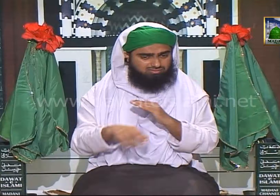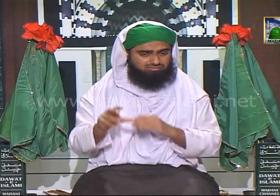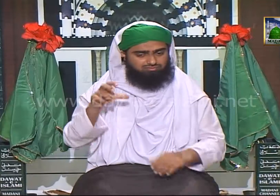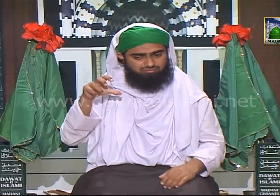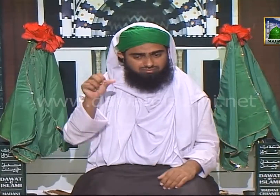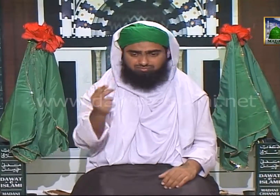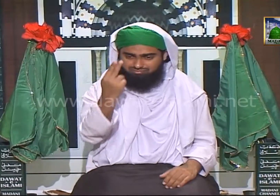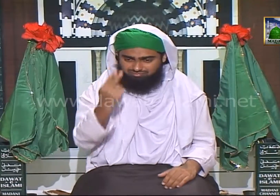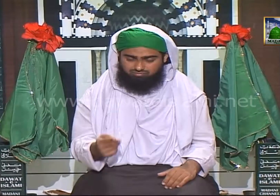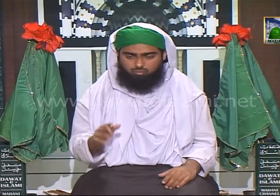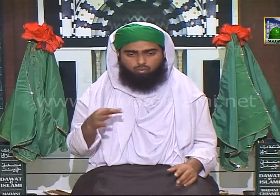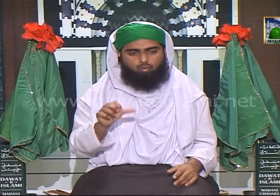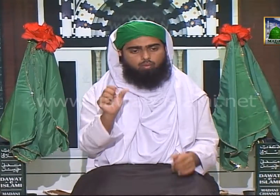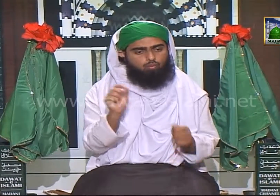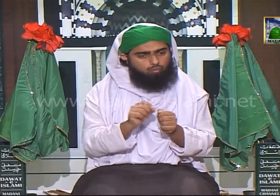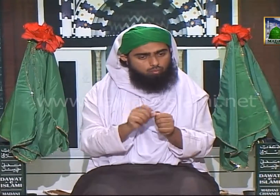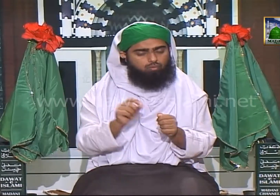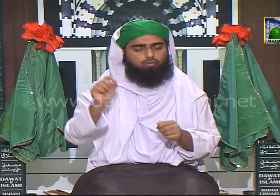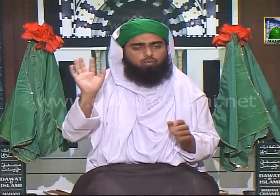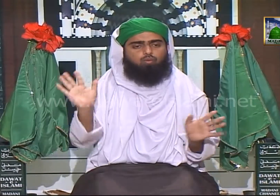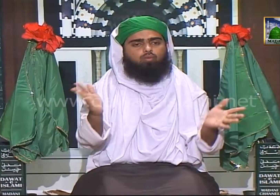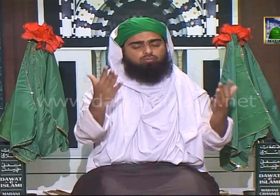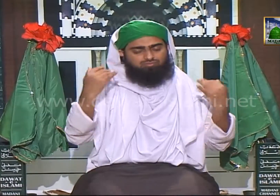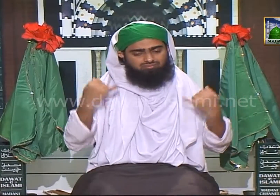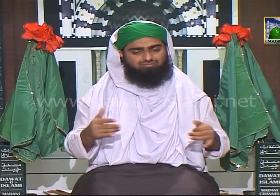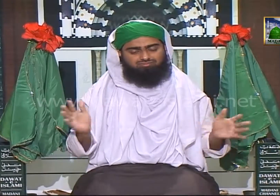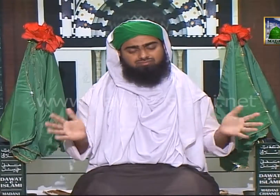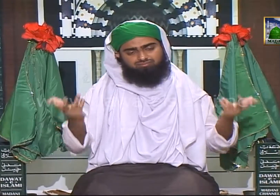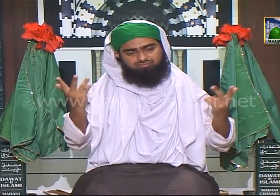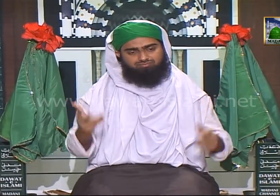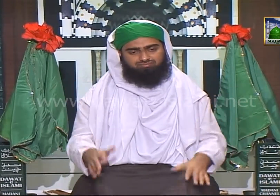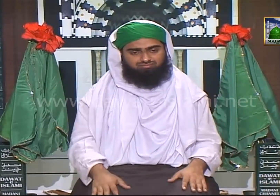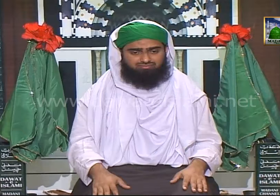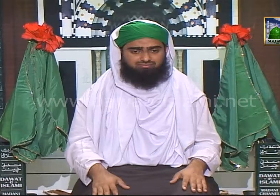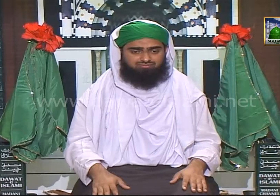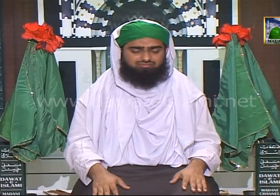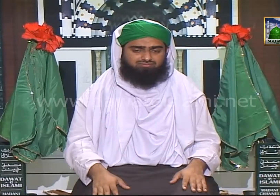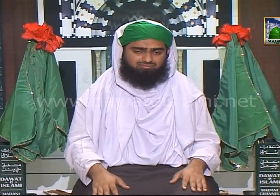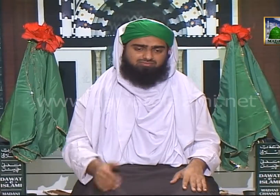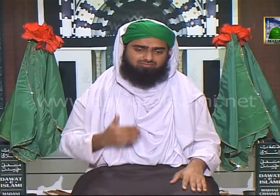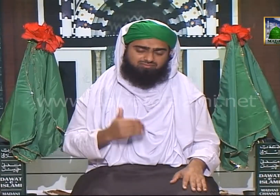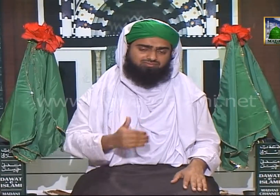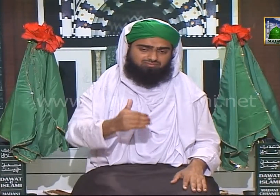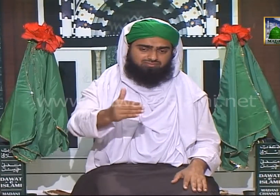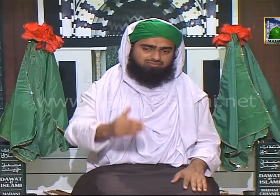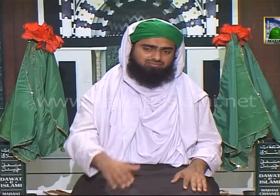تو ویسے ہی سمجھے بہت جلدی بھاگ جاتا ہے. تو اس طرح مطلب فرق سے موچو نہیں. جب ایک گھر صحیح ہو گیا، لیکن آخر یہ بھی تو بڑھے گا نا